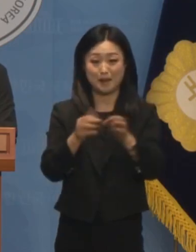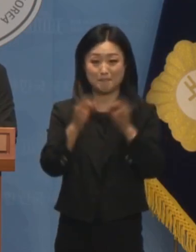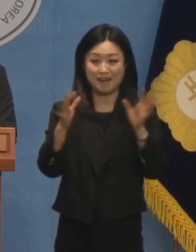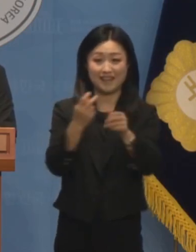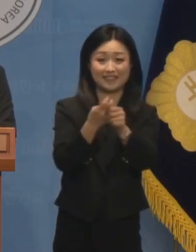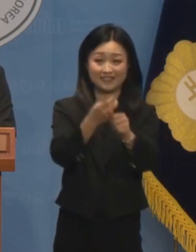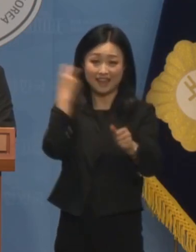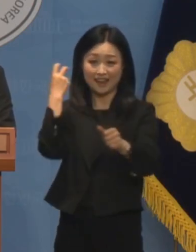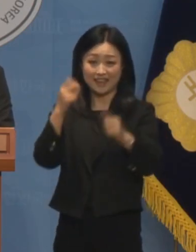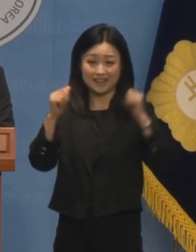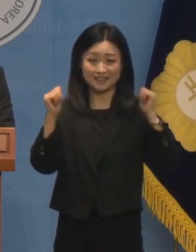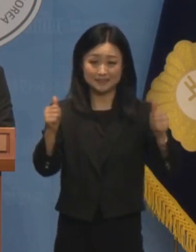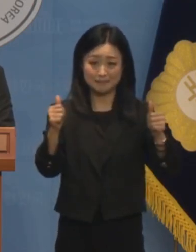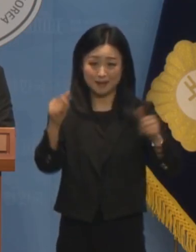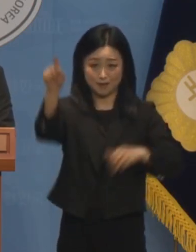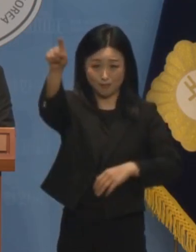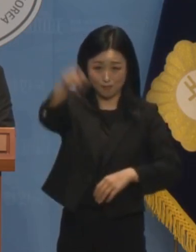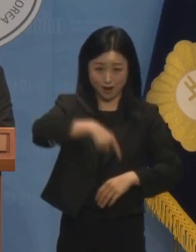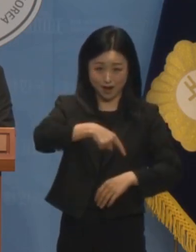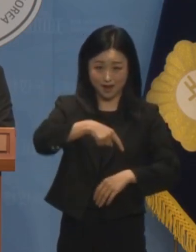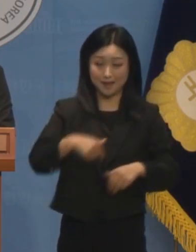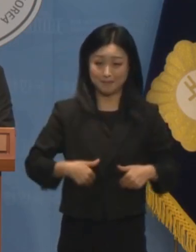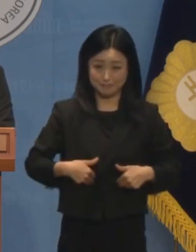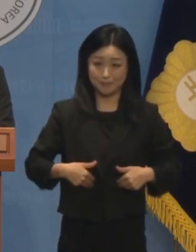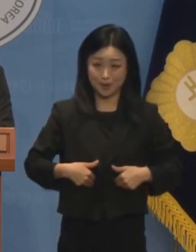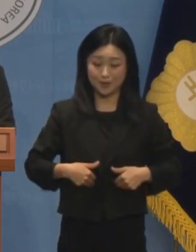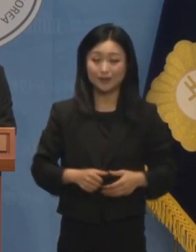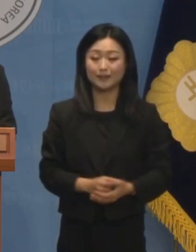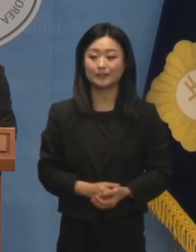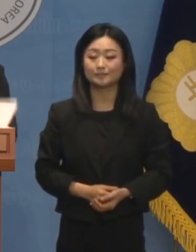탄핵의 심판대에 다시 오를 것입니다.